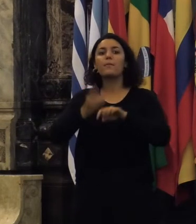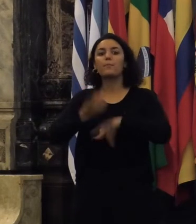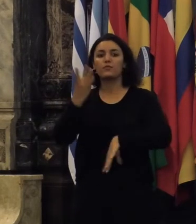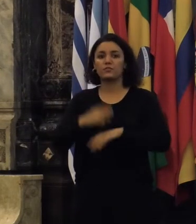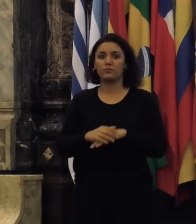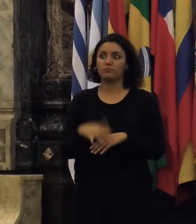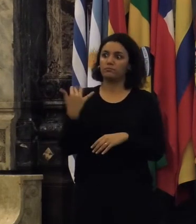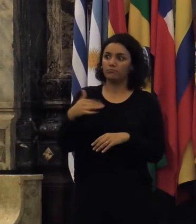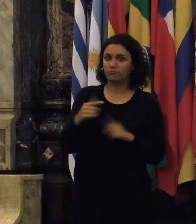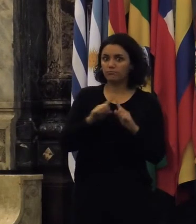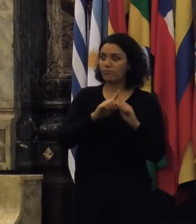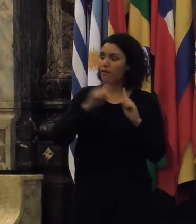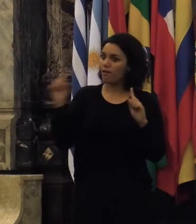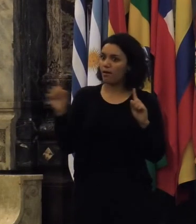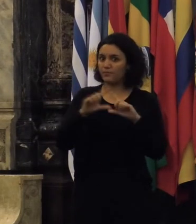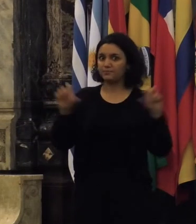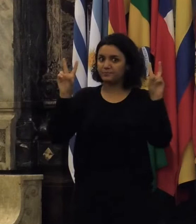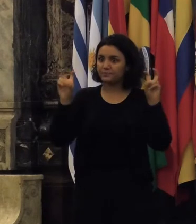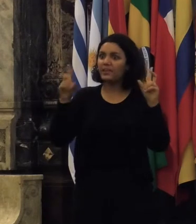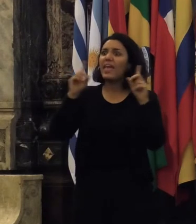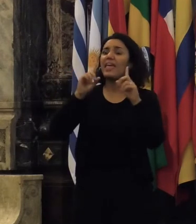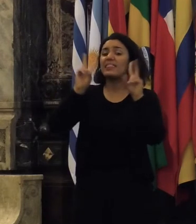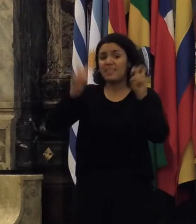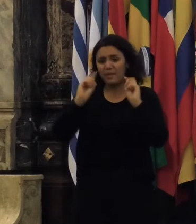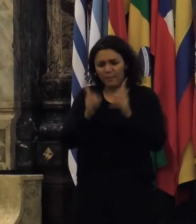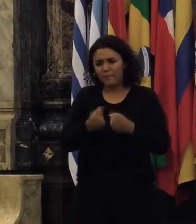¡Wow! Podemos estar hablando mucho tiempo y seguramente